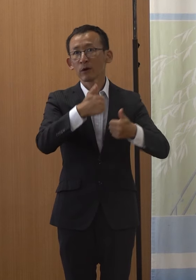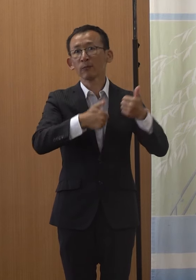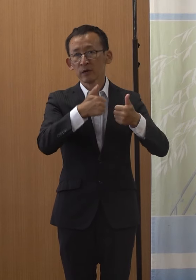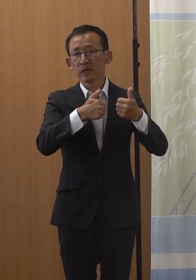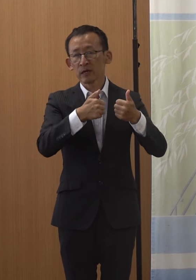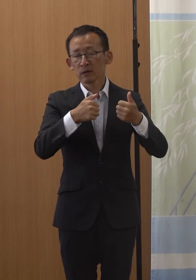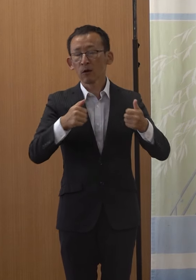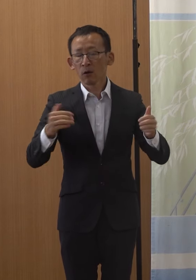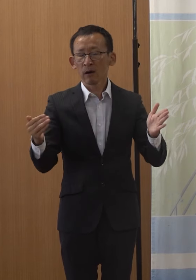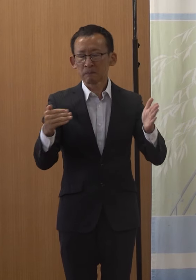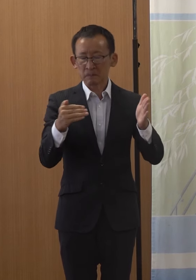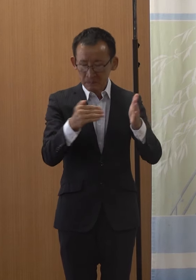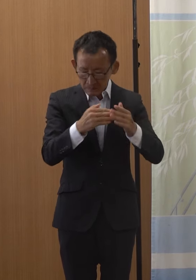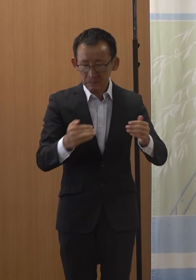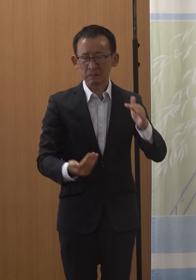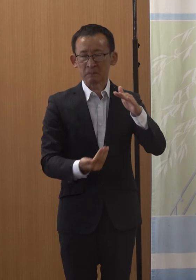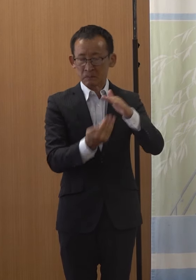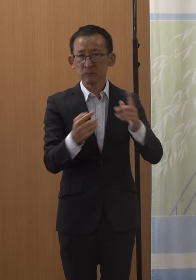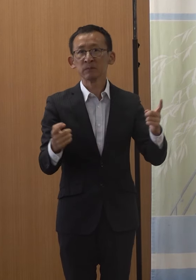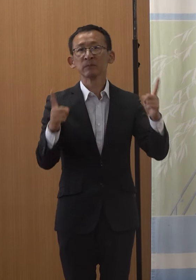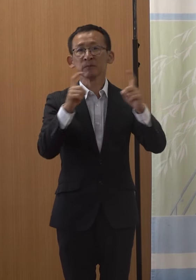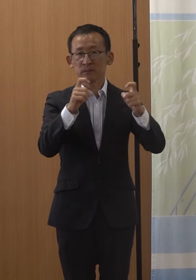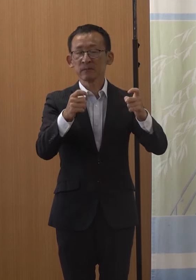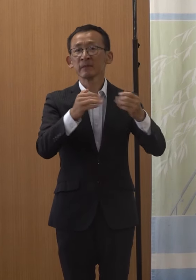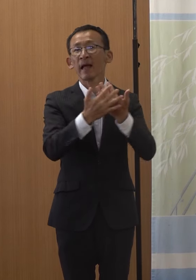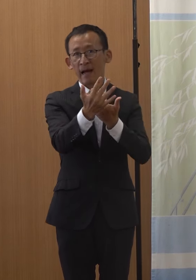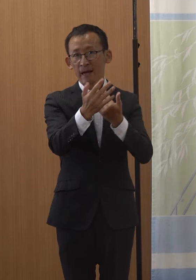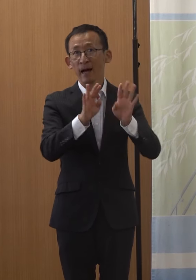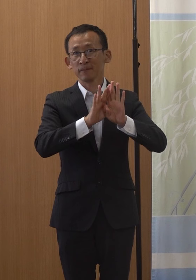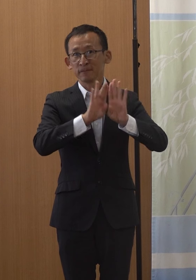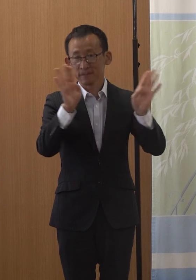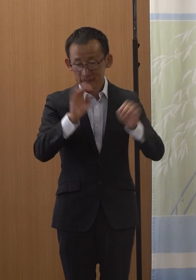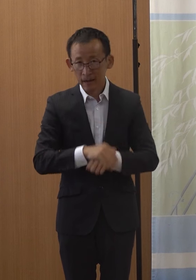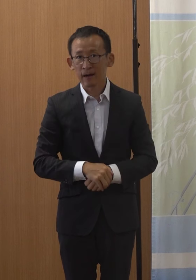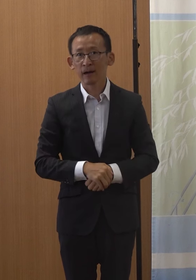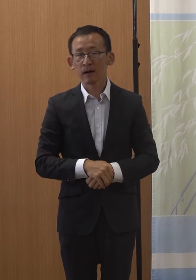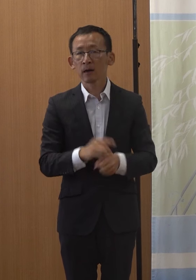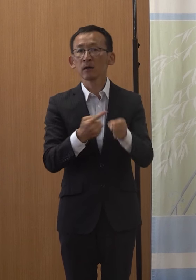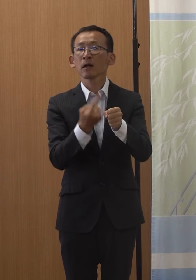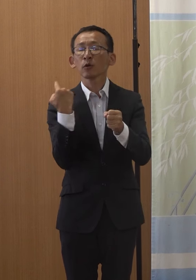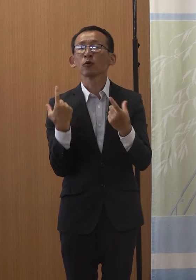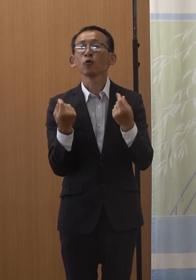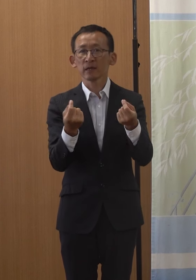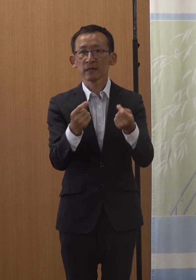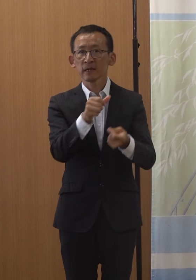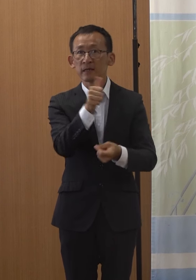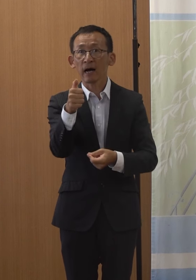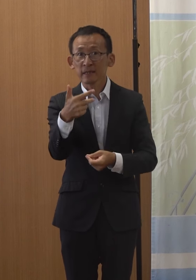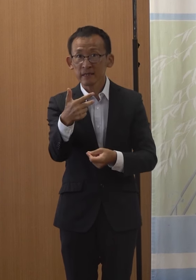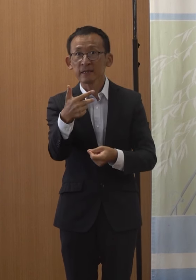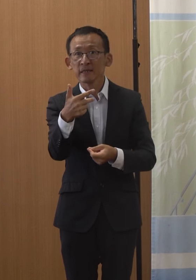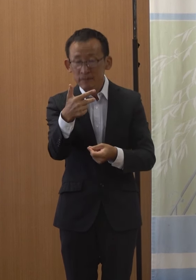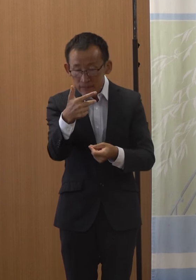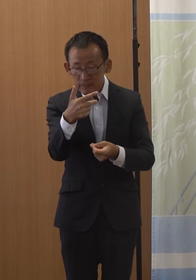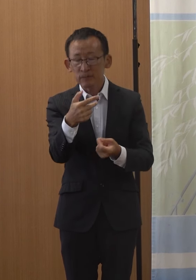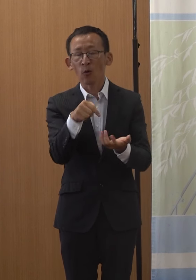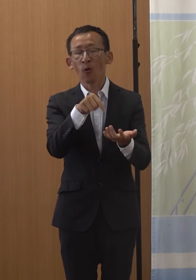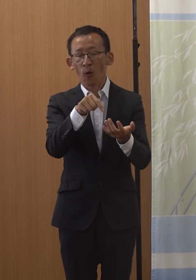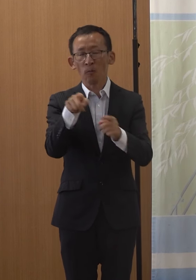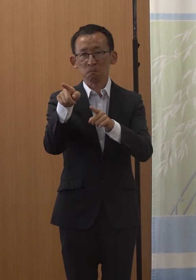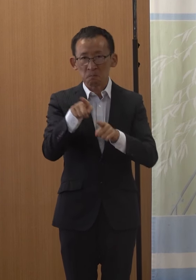勝大会が開催されました。昨年度に引き続き、出汁を使った和食をテーマに、全国